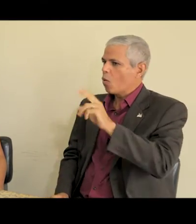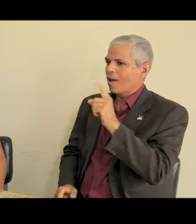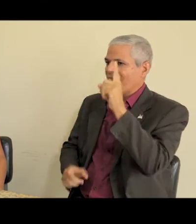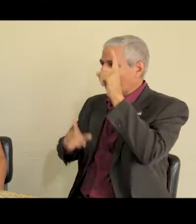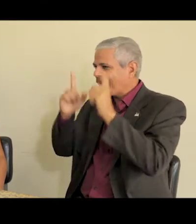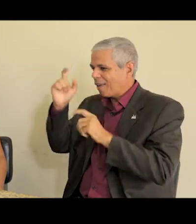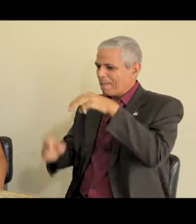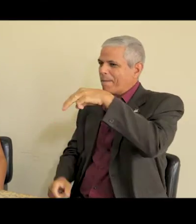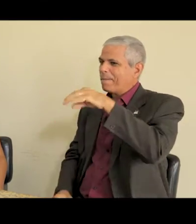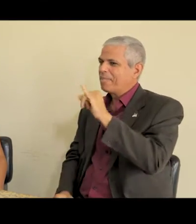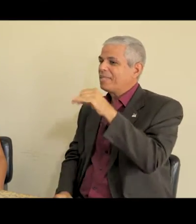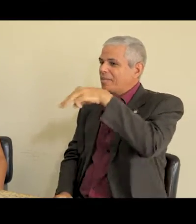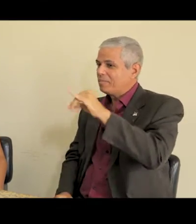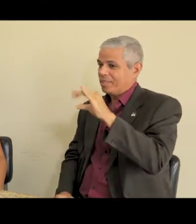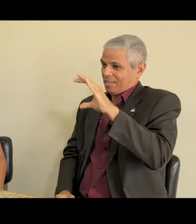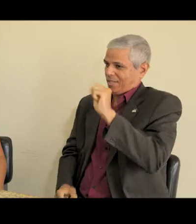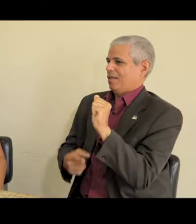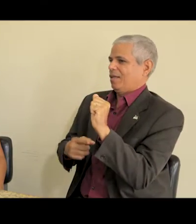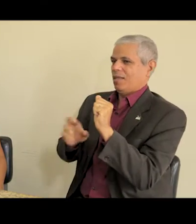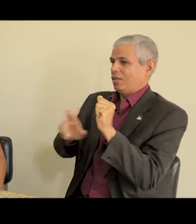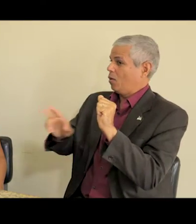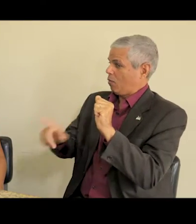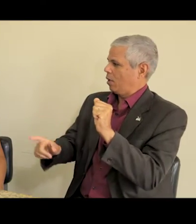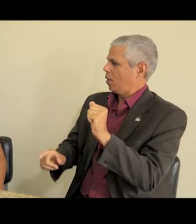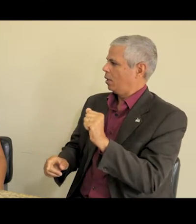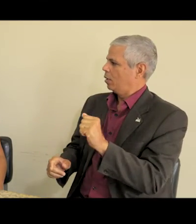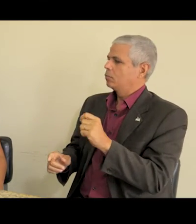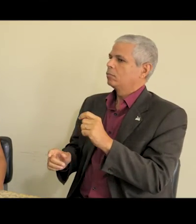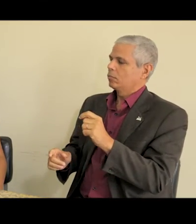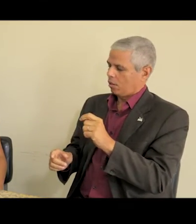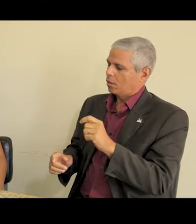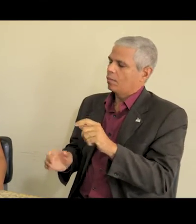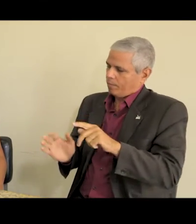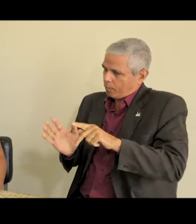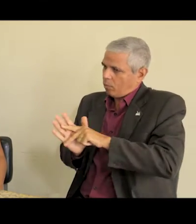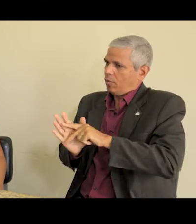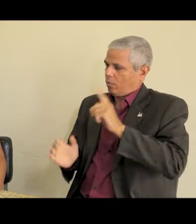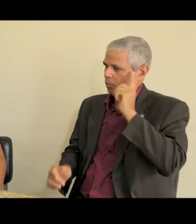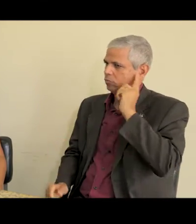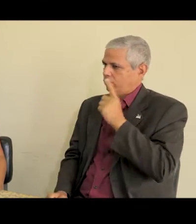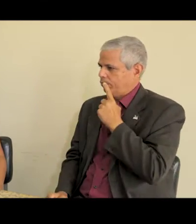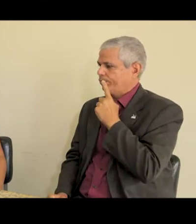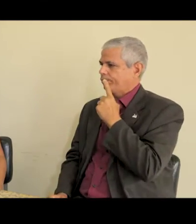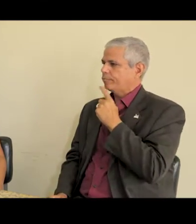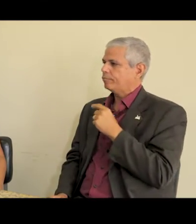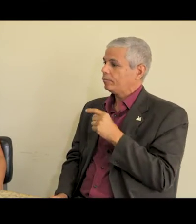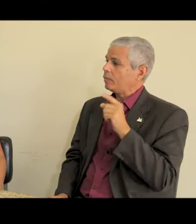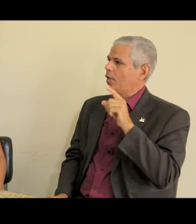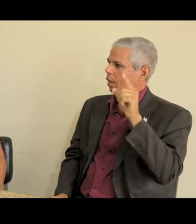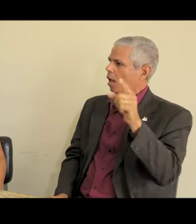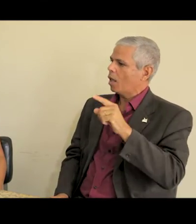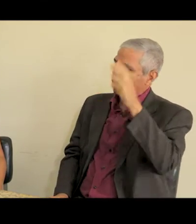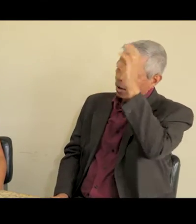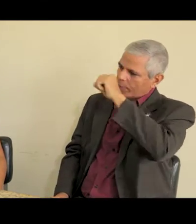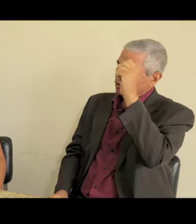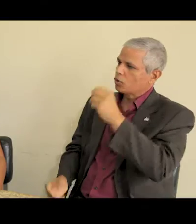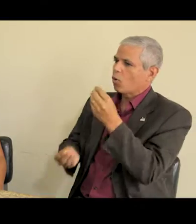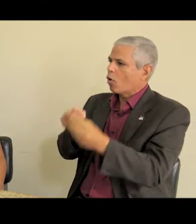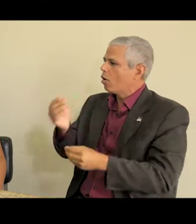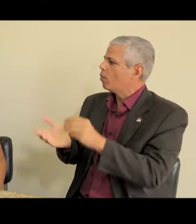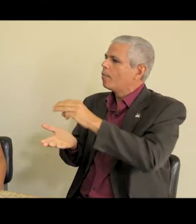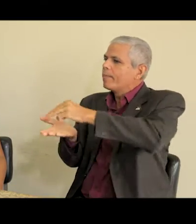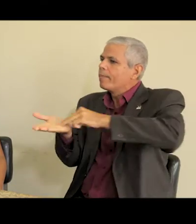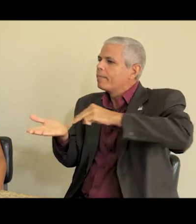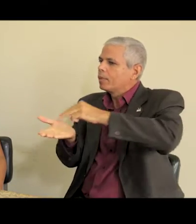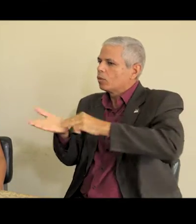Libras é uma cultura surda. Libras é uma linguagem de sinais, não é mímica, ela é própria da linguagem dos